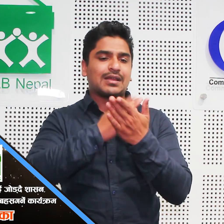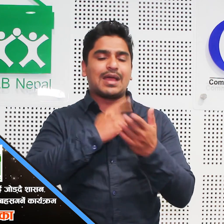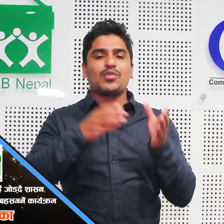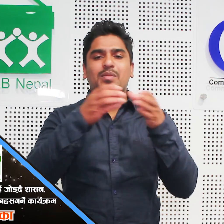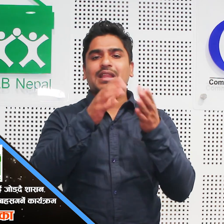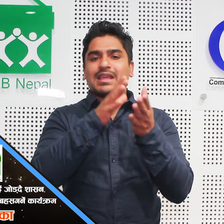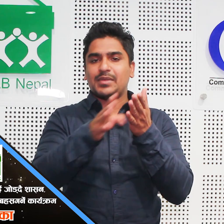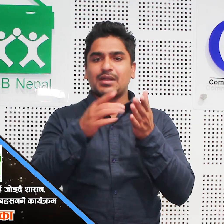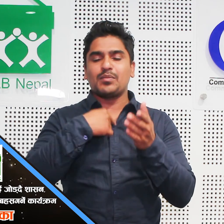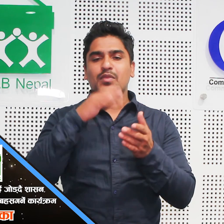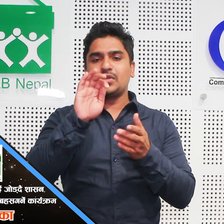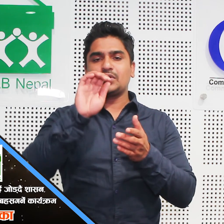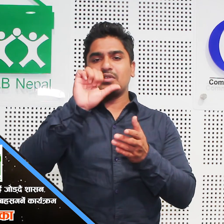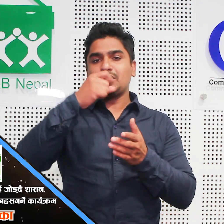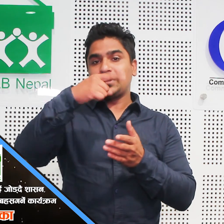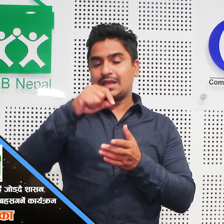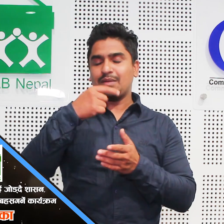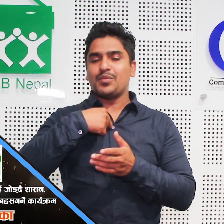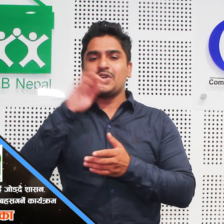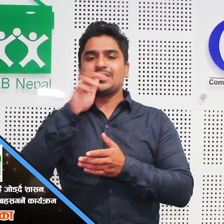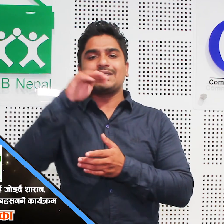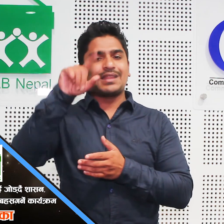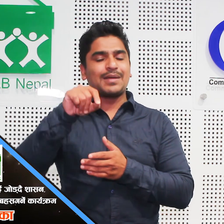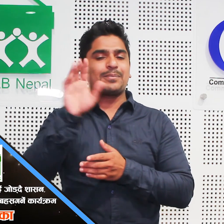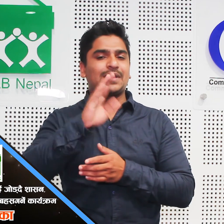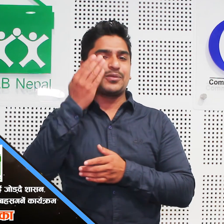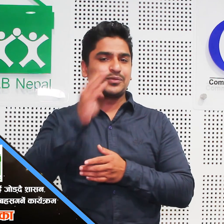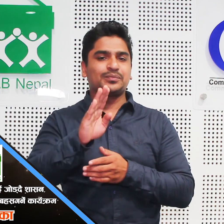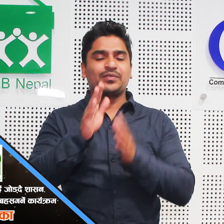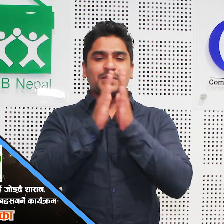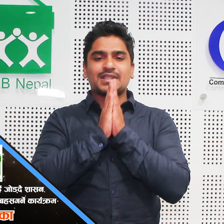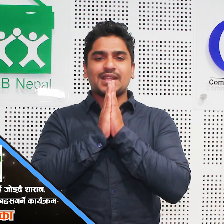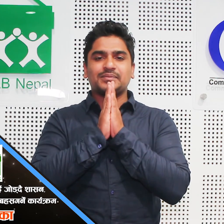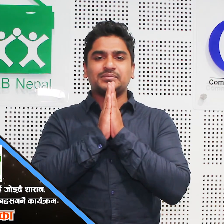पालिकाबाट म सजना तिमल सिन्हा अनि म सीता शर्मा बिदा भयौं। नमस्कार।